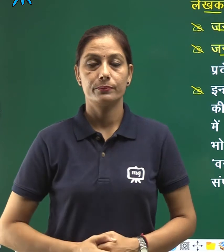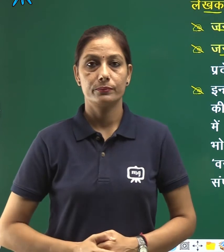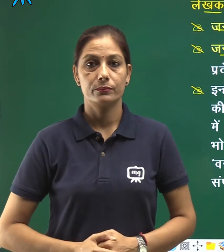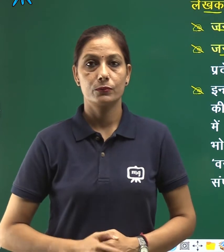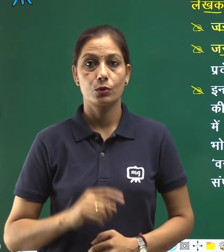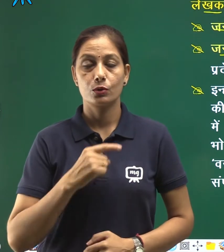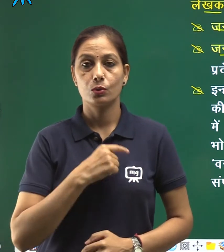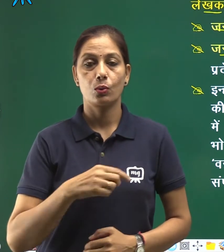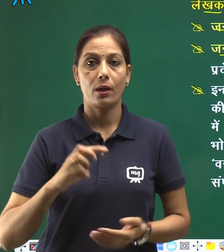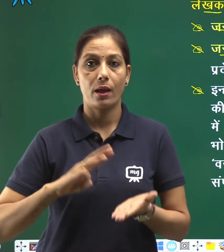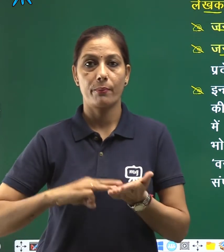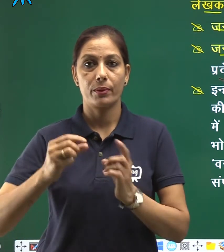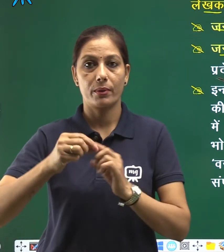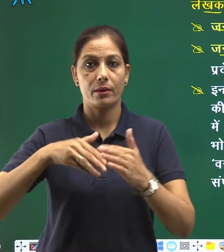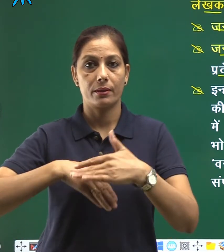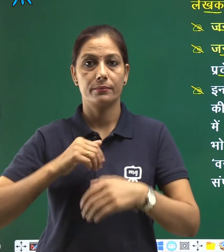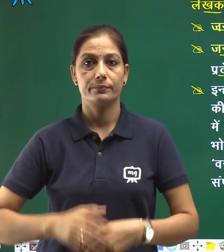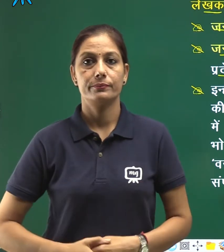जो मध्य प्रदेश में है।